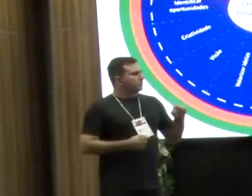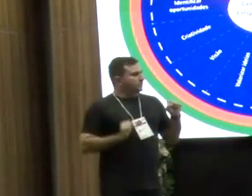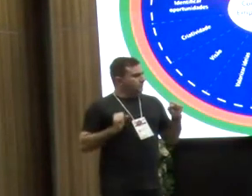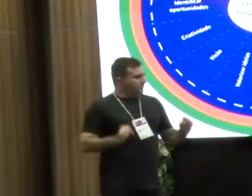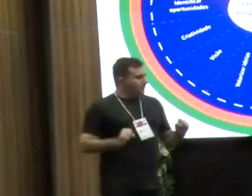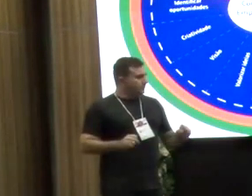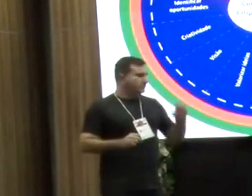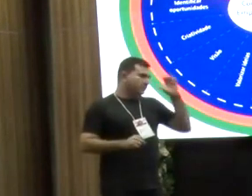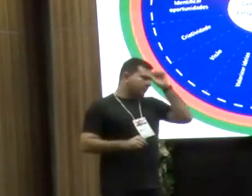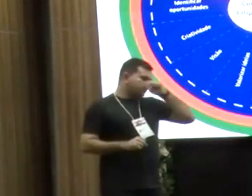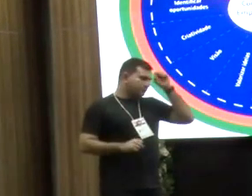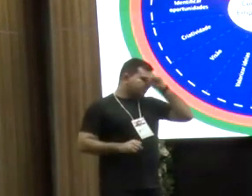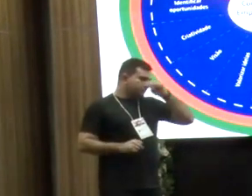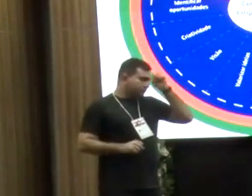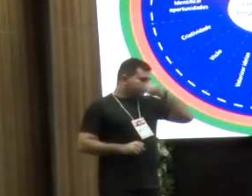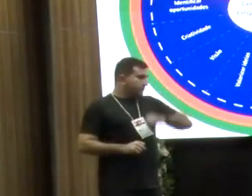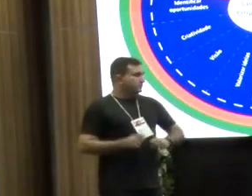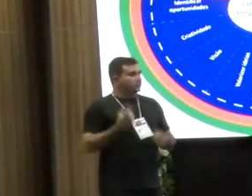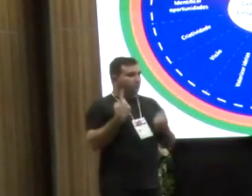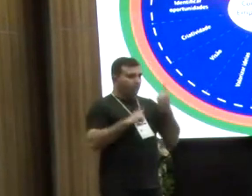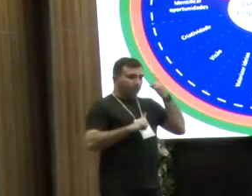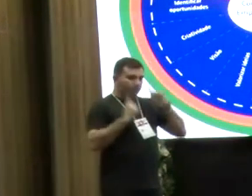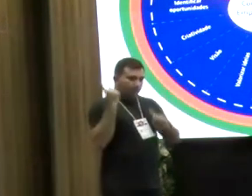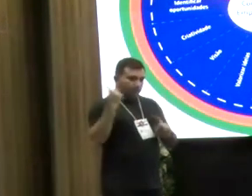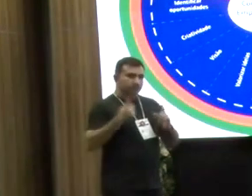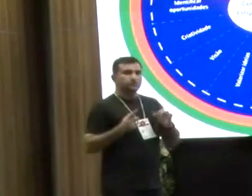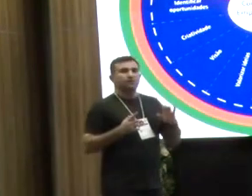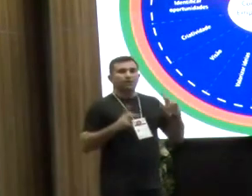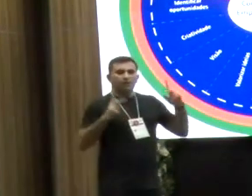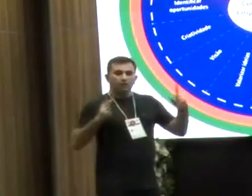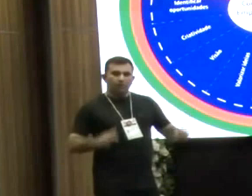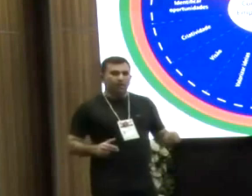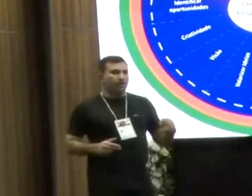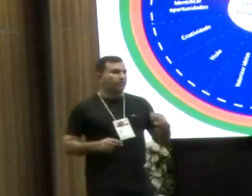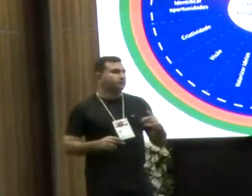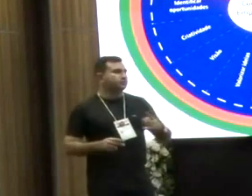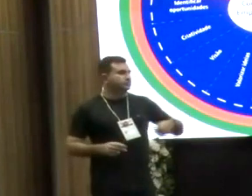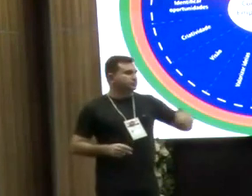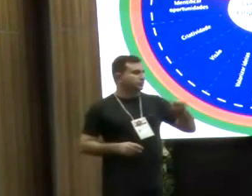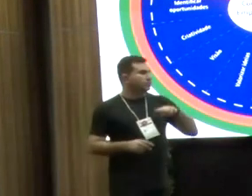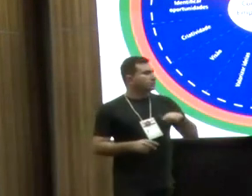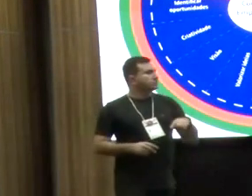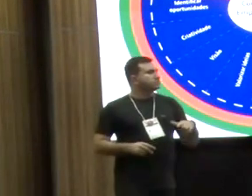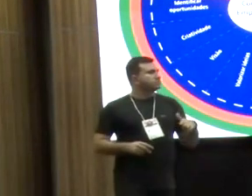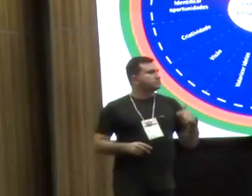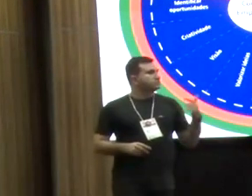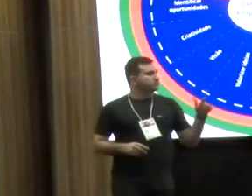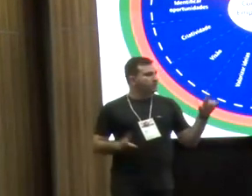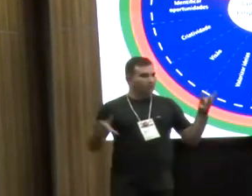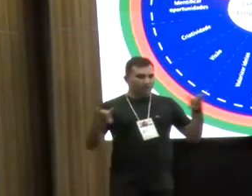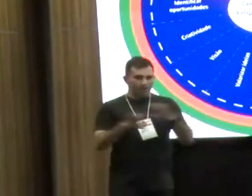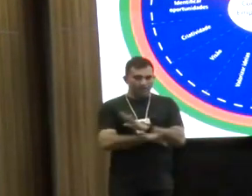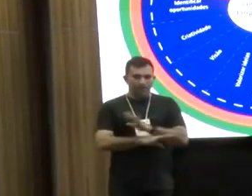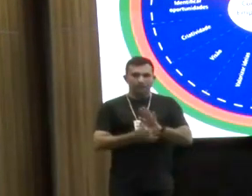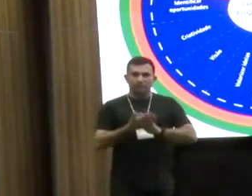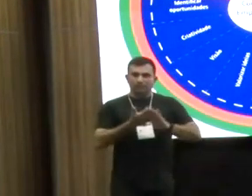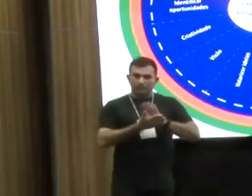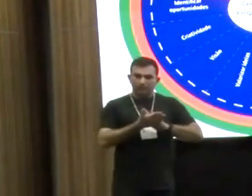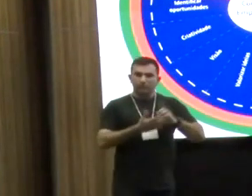podemos aprender esse comportamento da mesma forma como a gente não está acabado, a gente